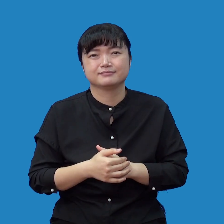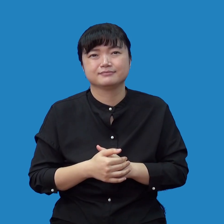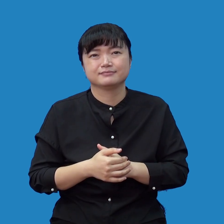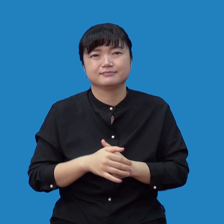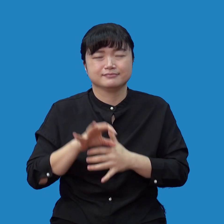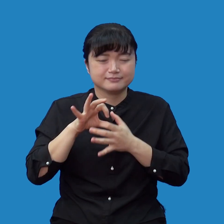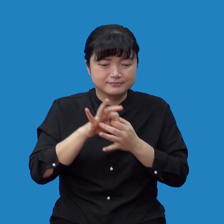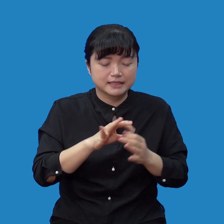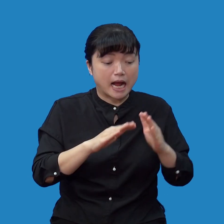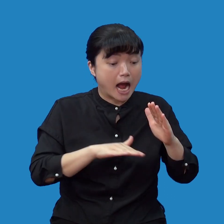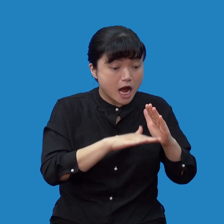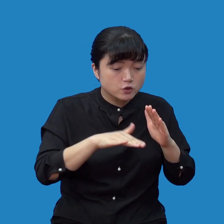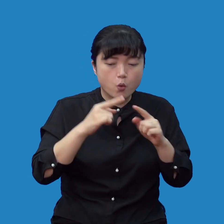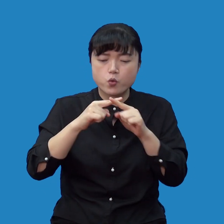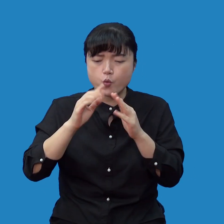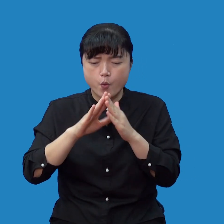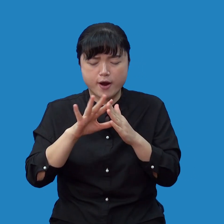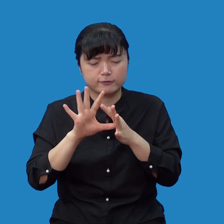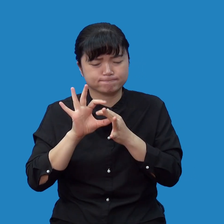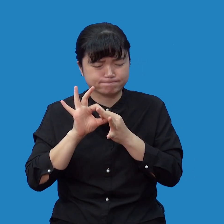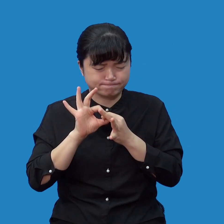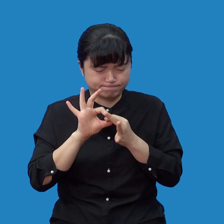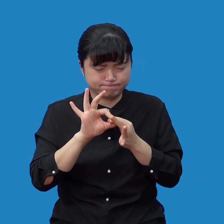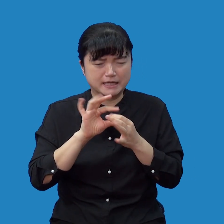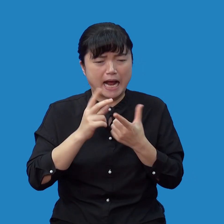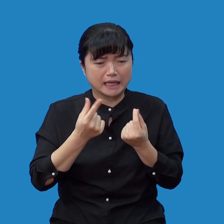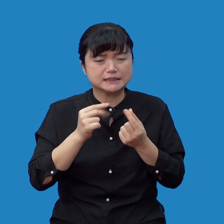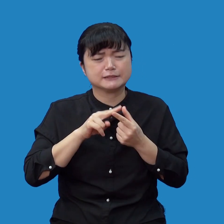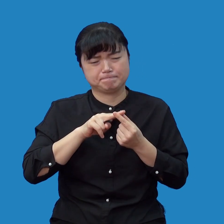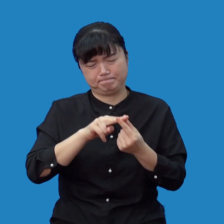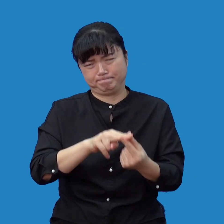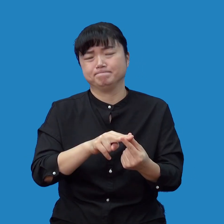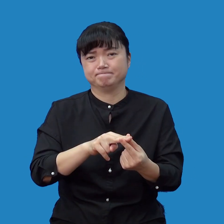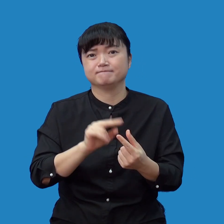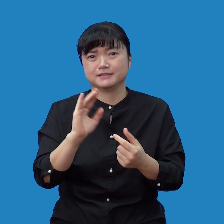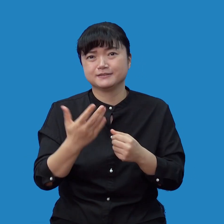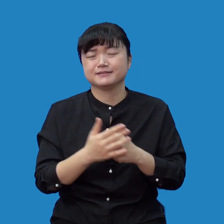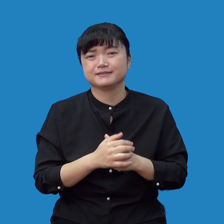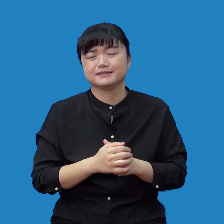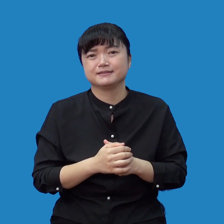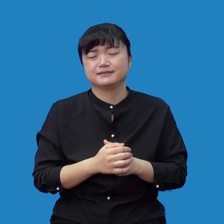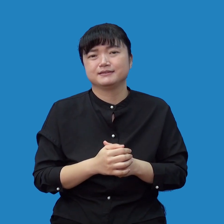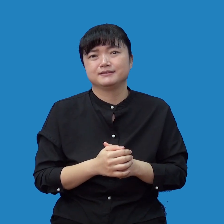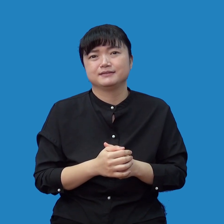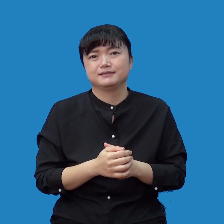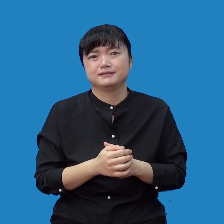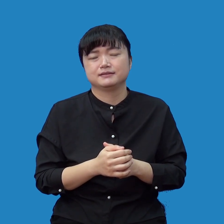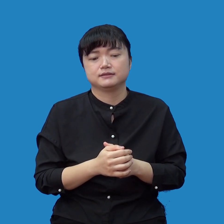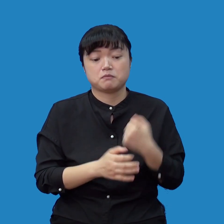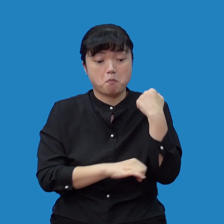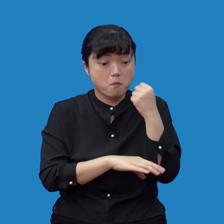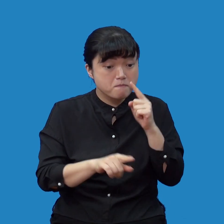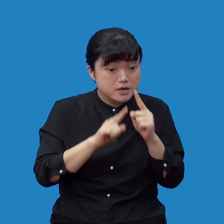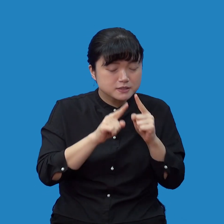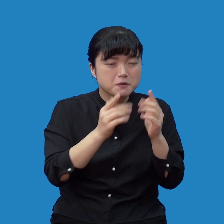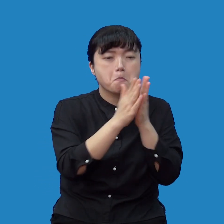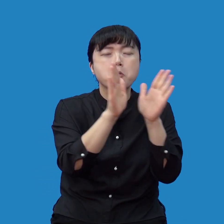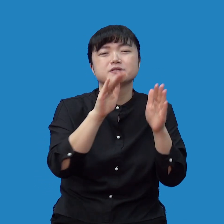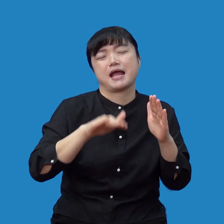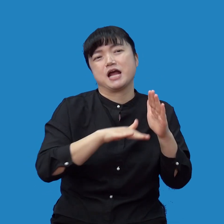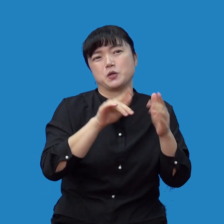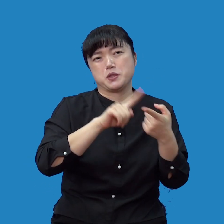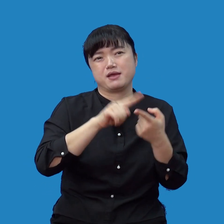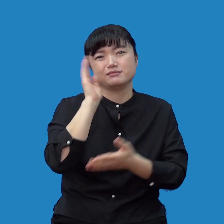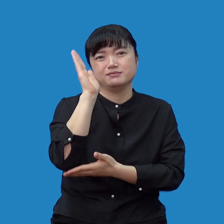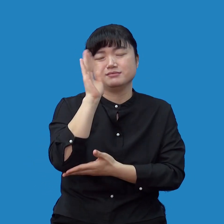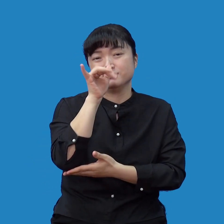우리 가정과 교회는 긴밀하게 연결되어 있습니다. 오늘 본문은 모세 가정에 대해서